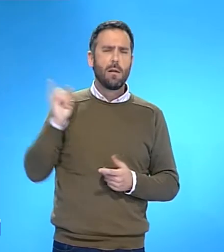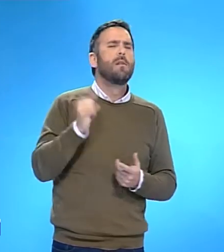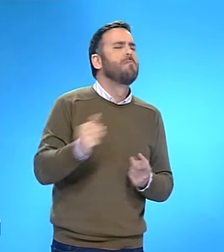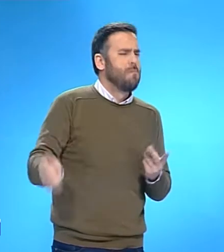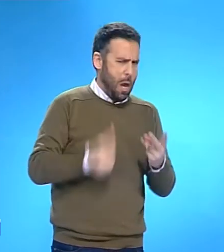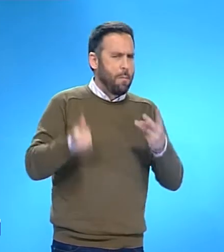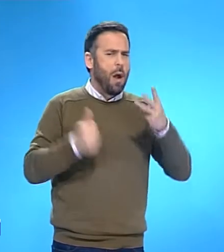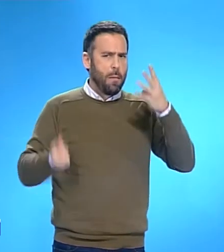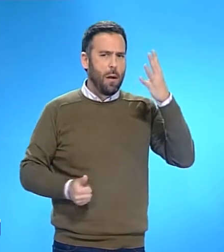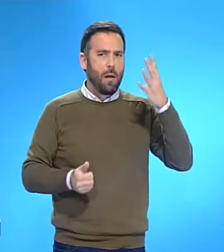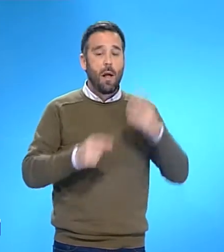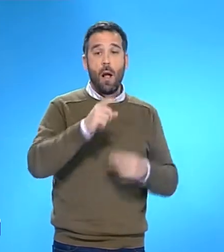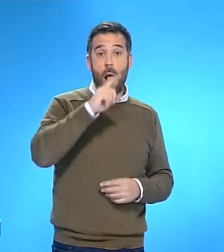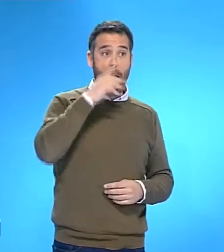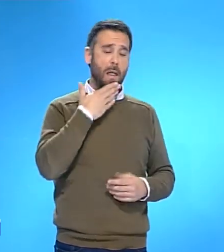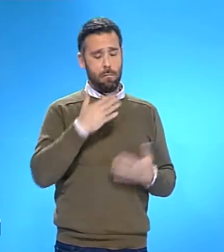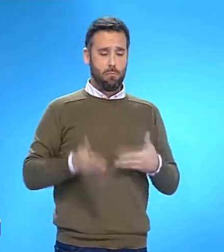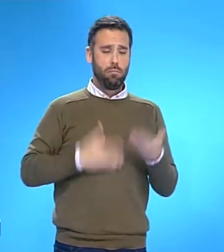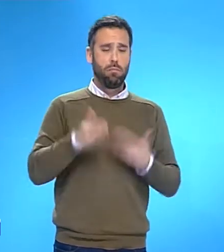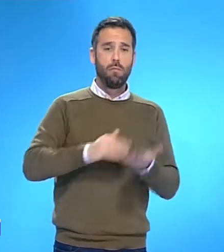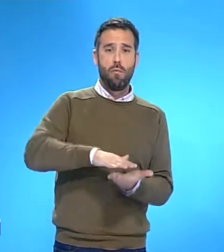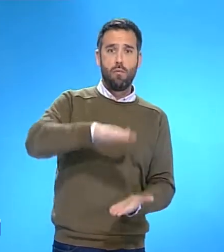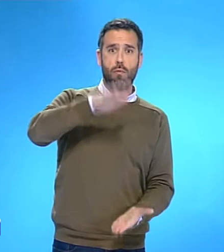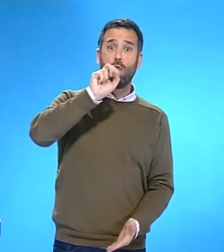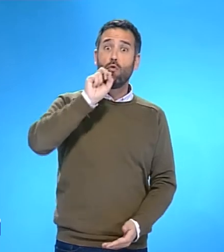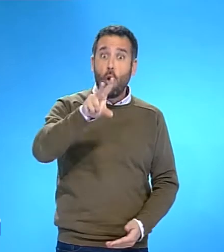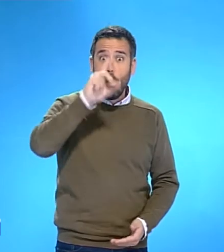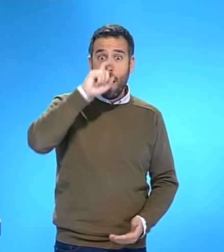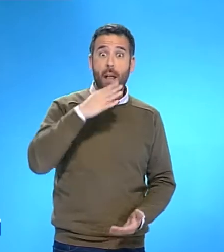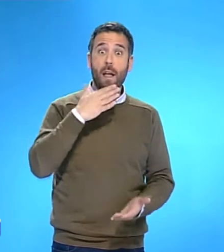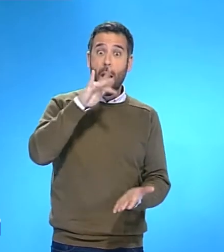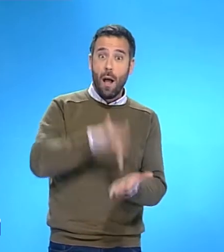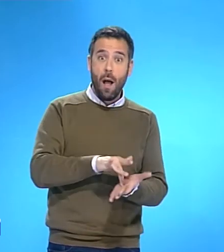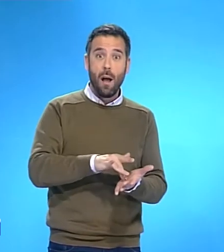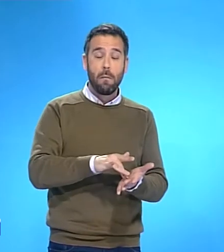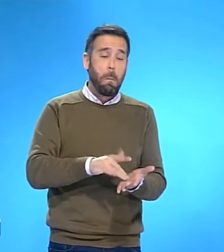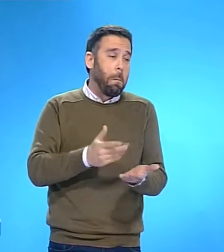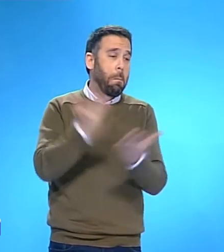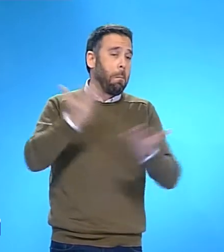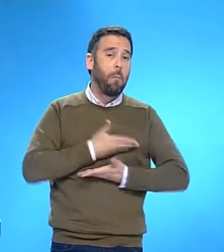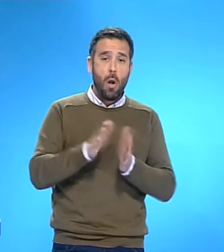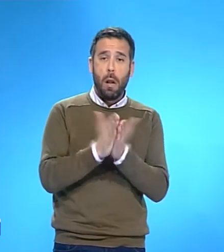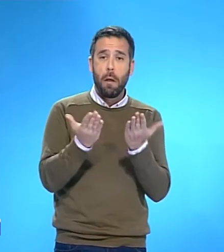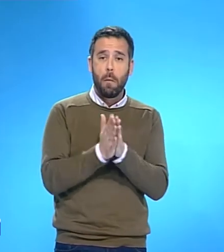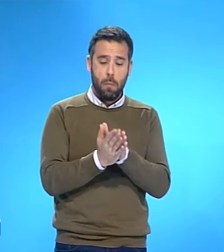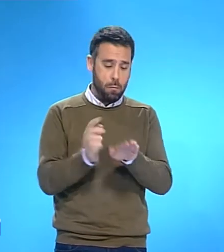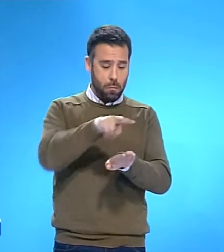Peter Pan y muchas más. A los 12 años, alguien, no sabía quién, le regaló un